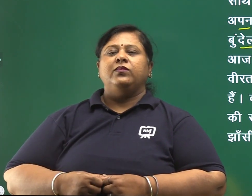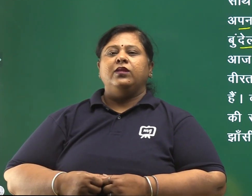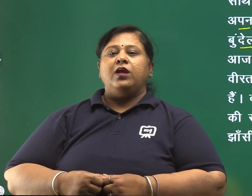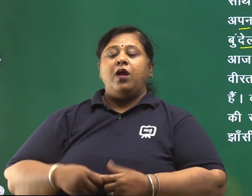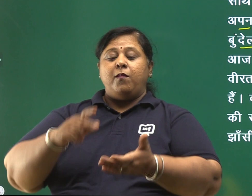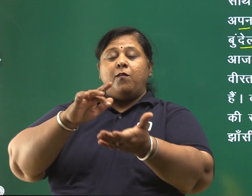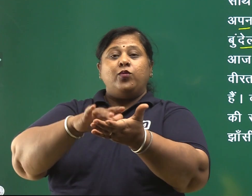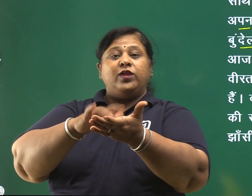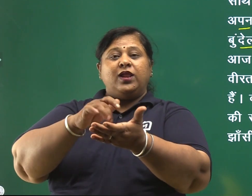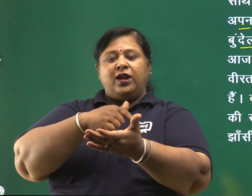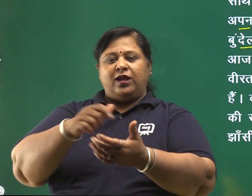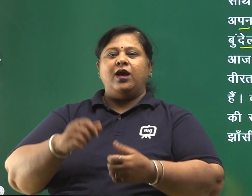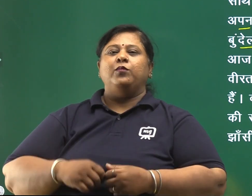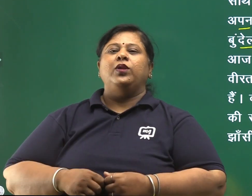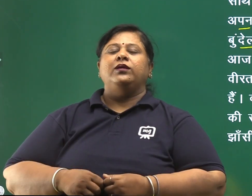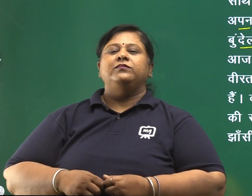बुंदेलखंड के अरबोले